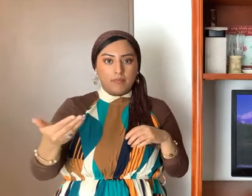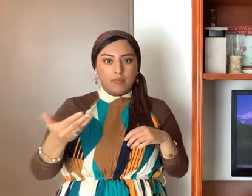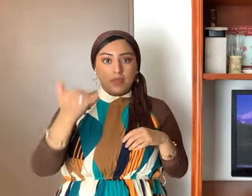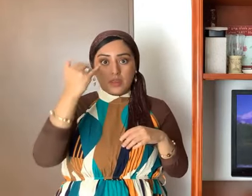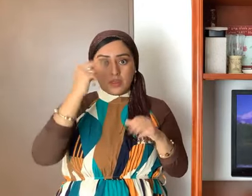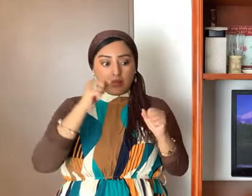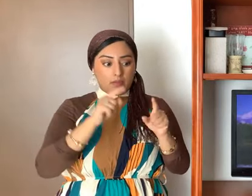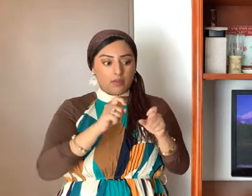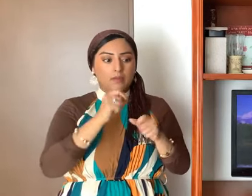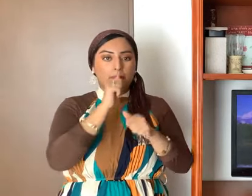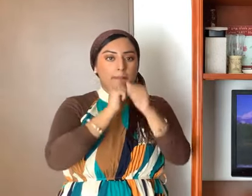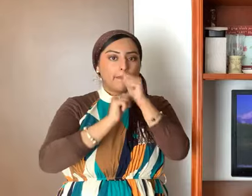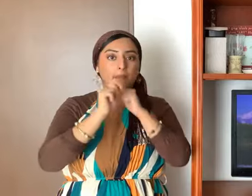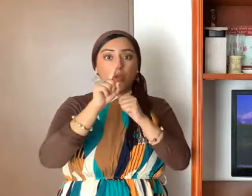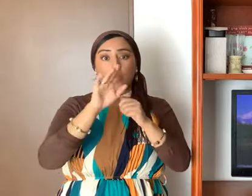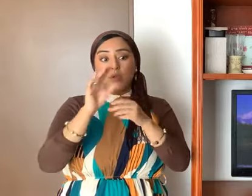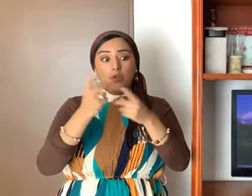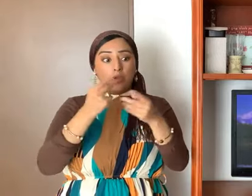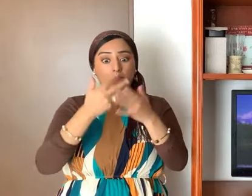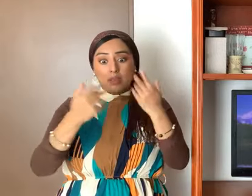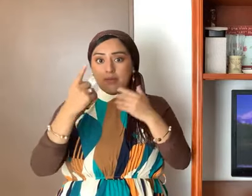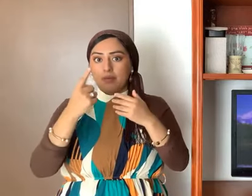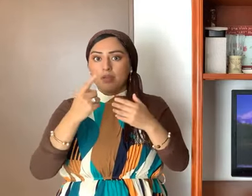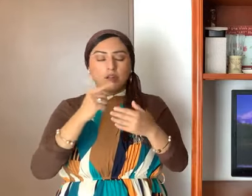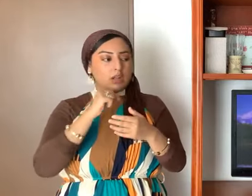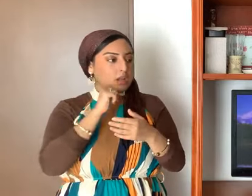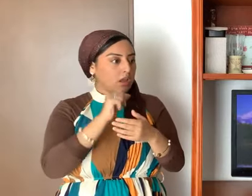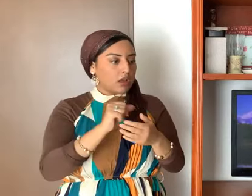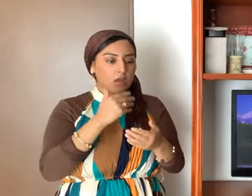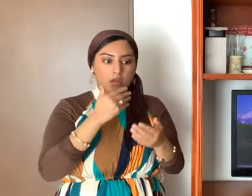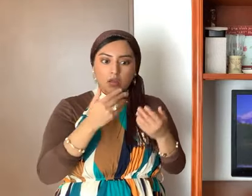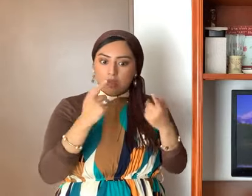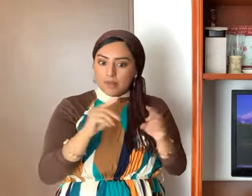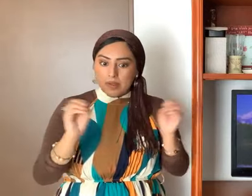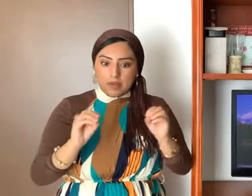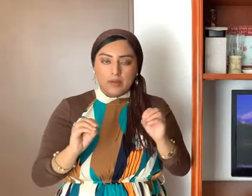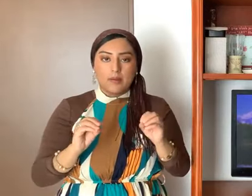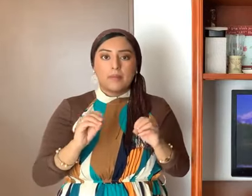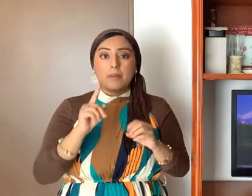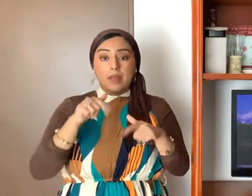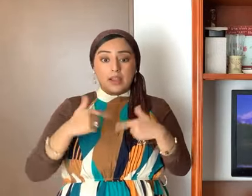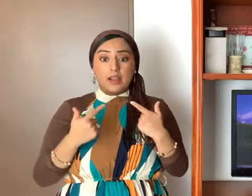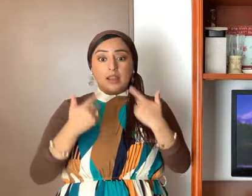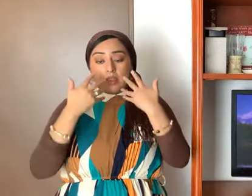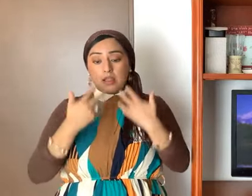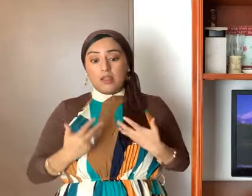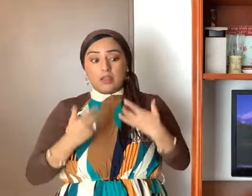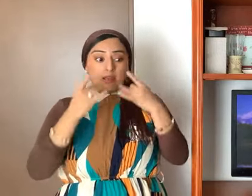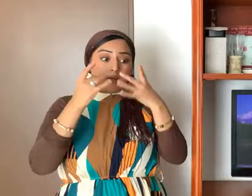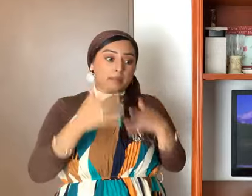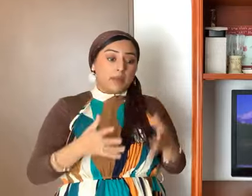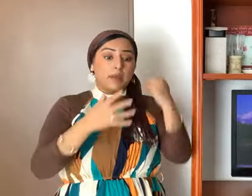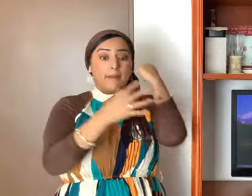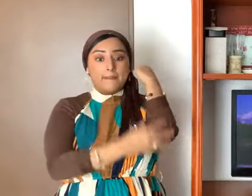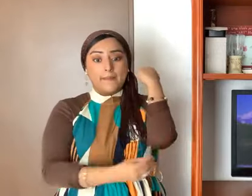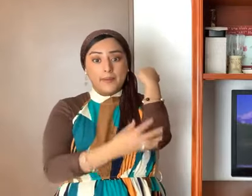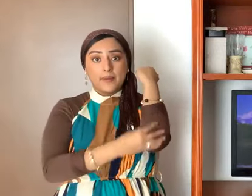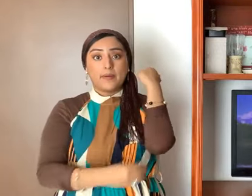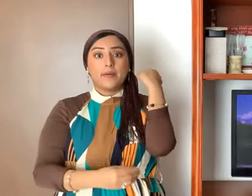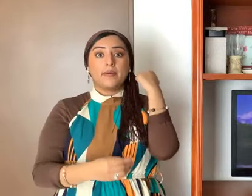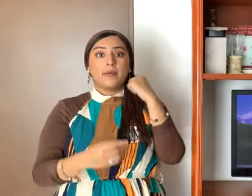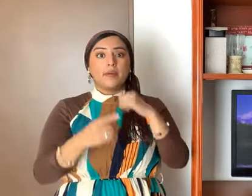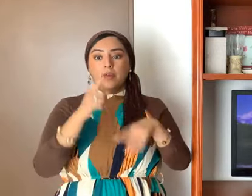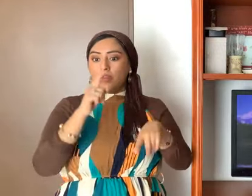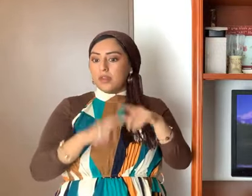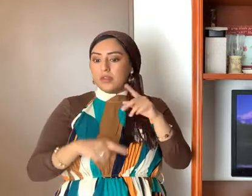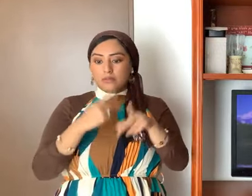puede probar tu paciencia, o que tú estás haciendo algo y no sale como tú quieres. Pero el que vivas en amargura, en odio y en escasez, el que no puedas cumplir